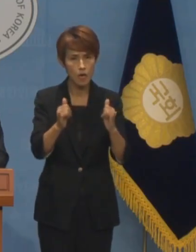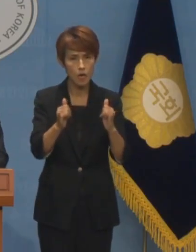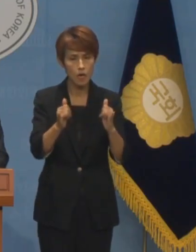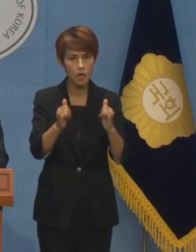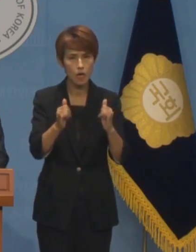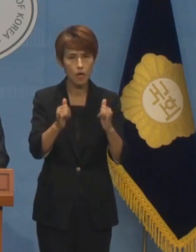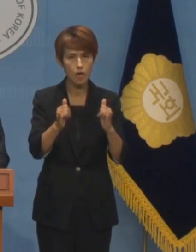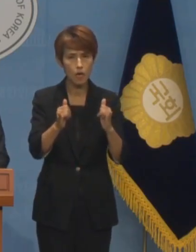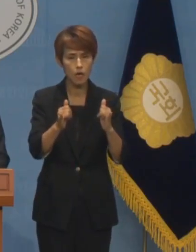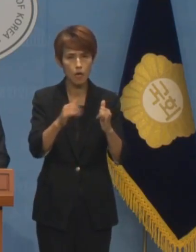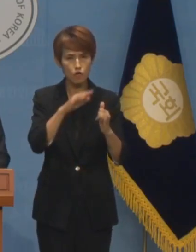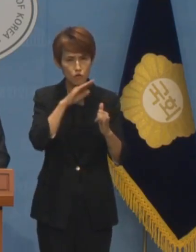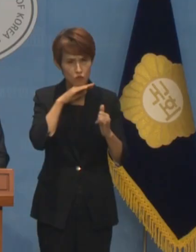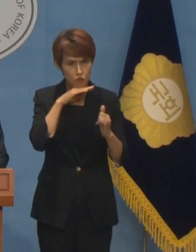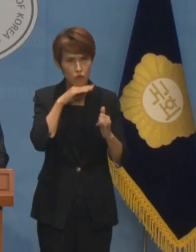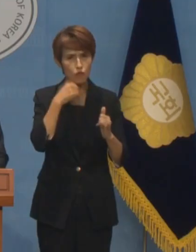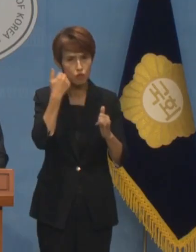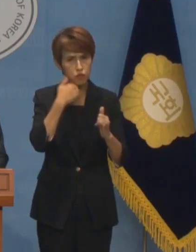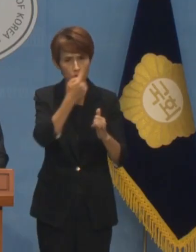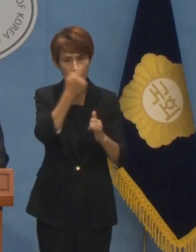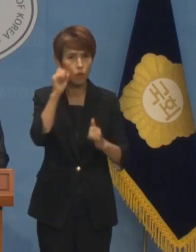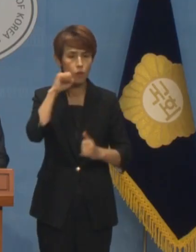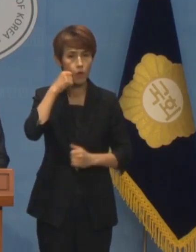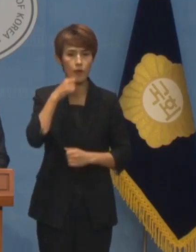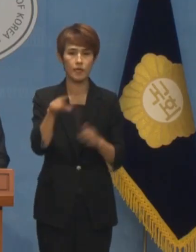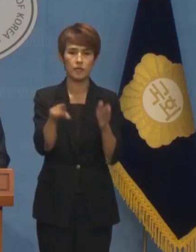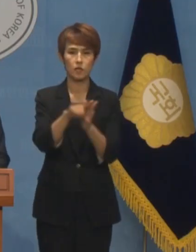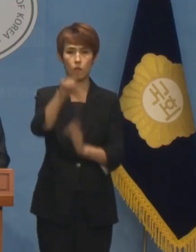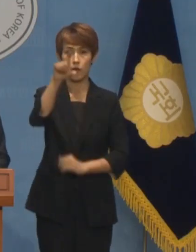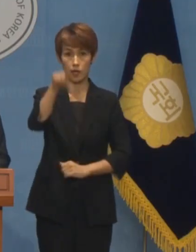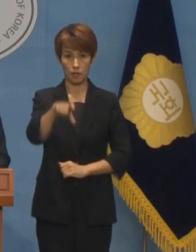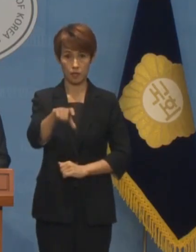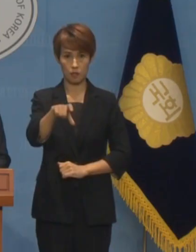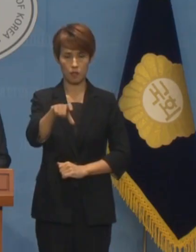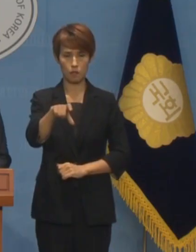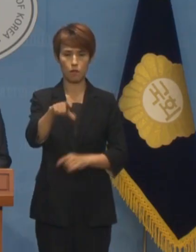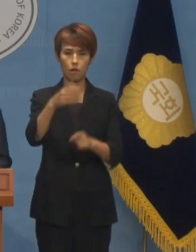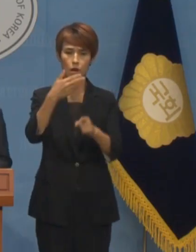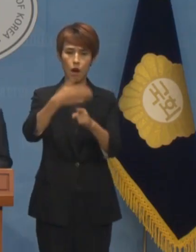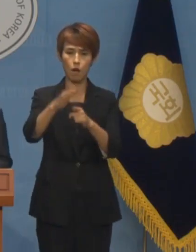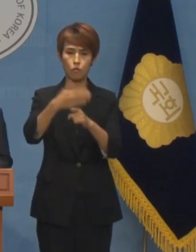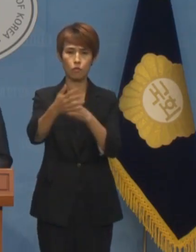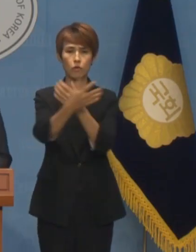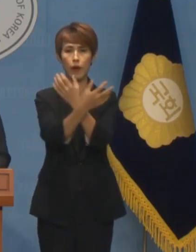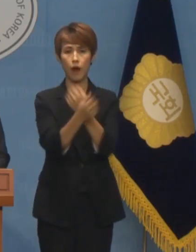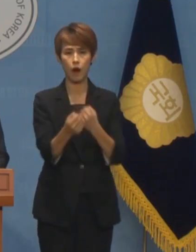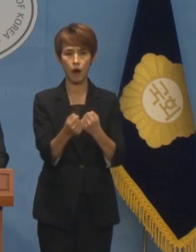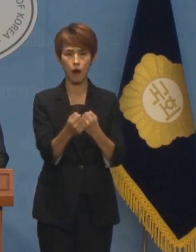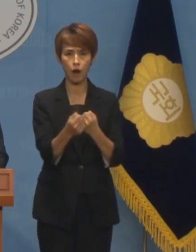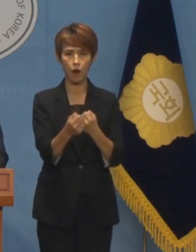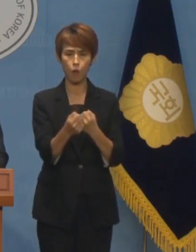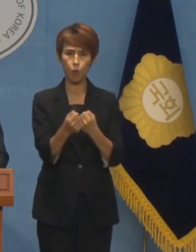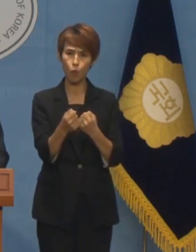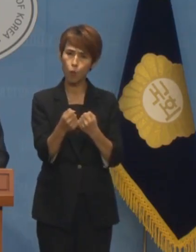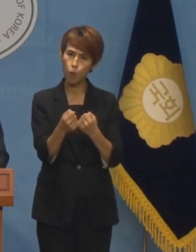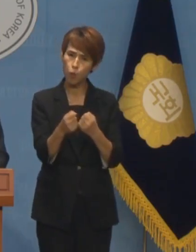많은데요. 첫째는 신용카드 중에서 할부 계약과 같은 경우에는 어떻게 되는